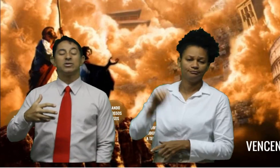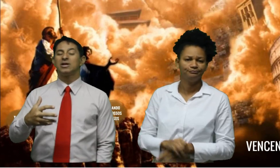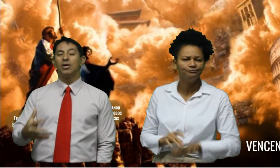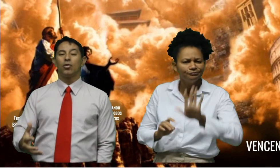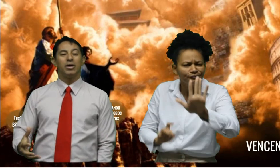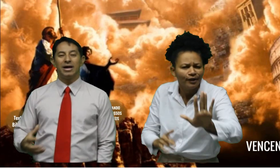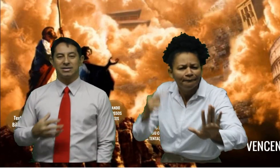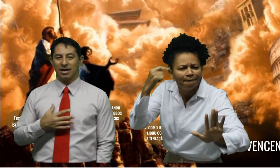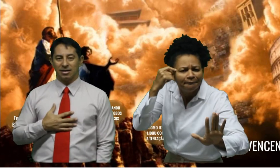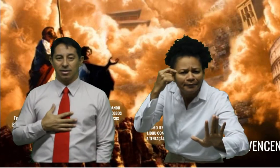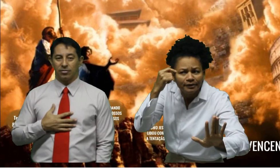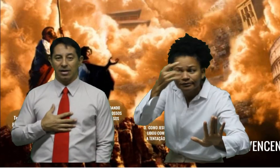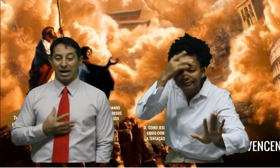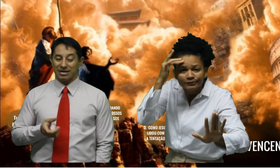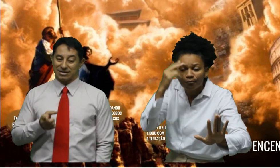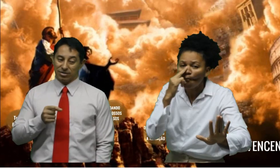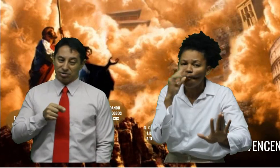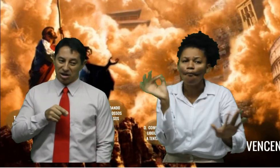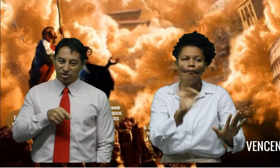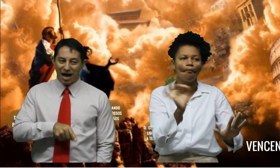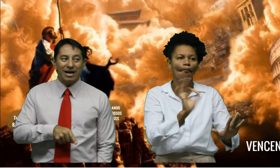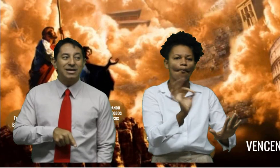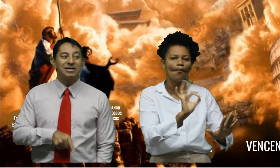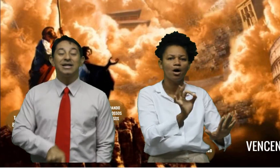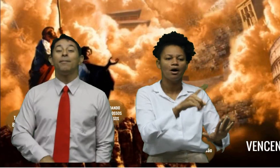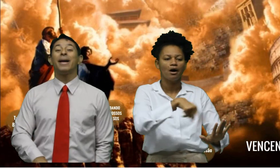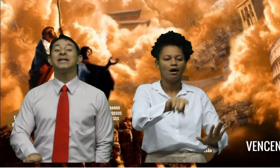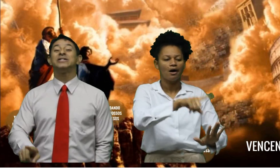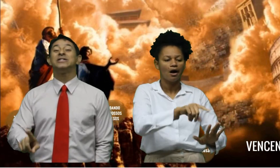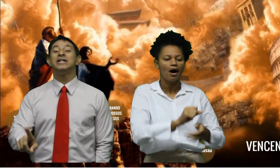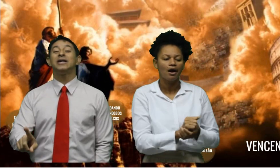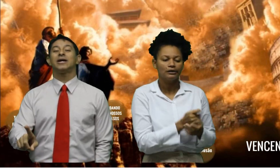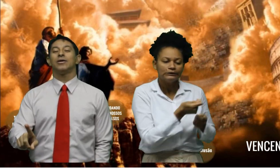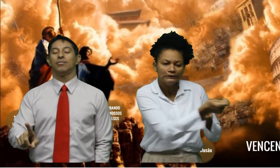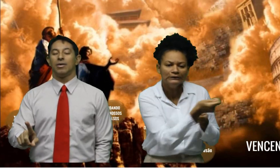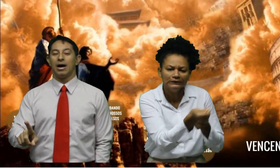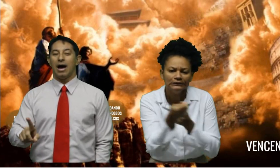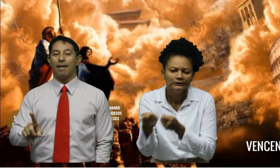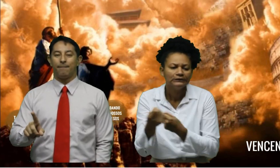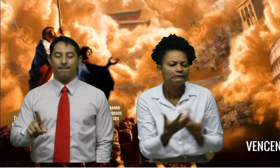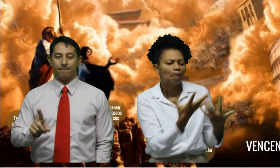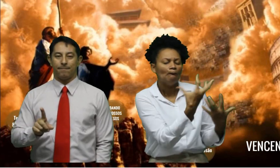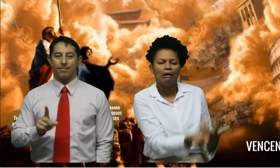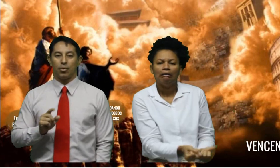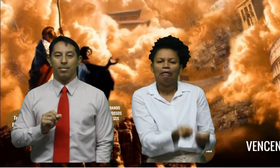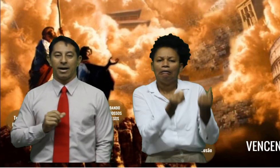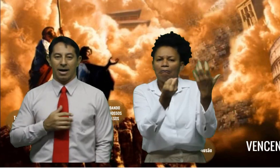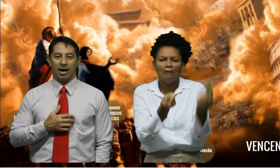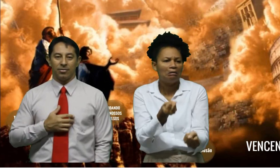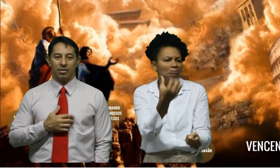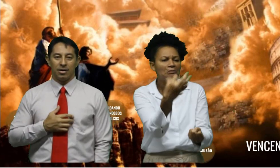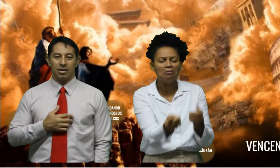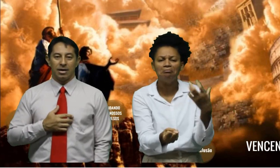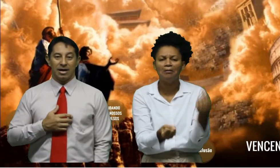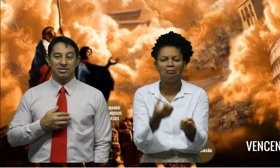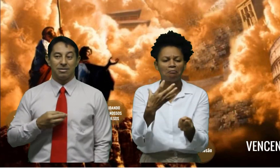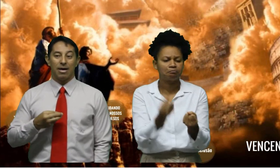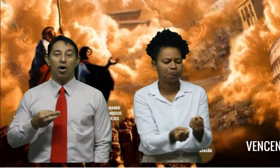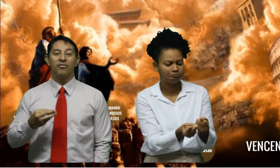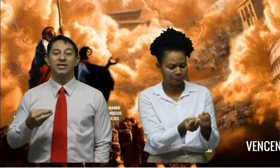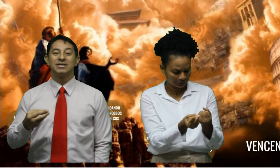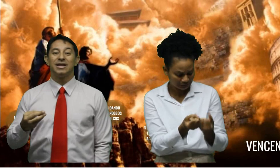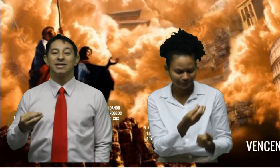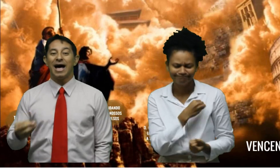as pessoas que não conhecem a Deus. Elas são tentadas e praticam o pecado. Elas